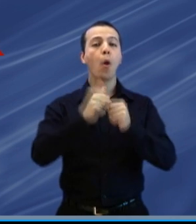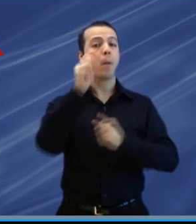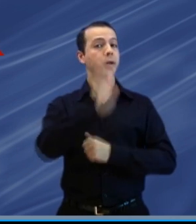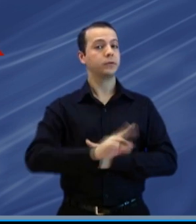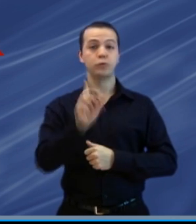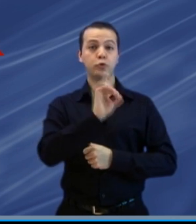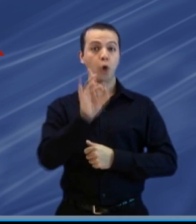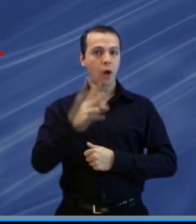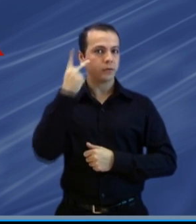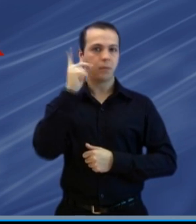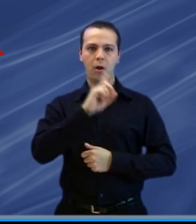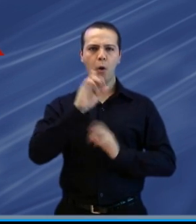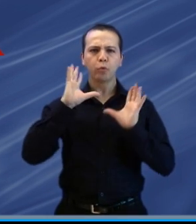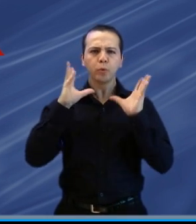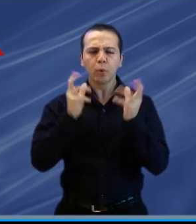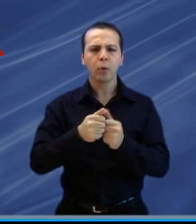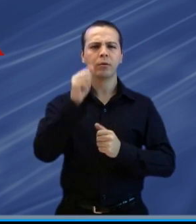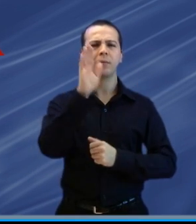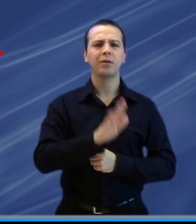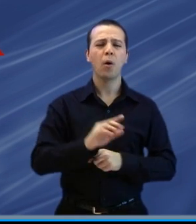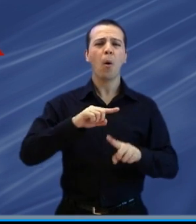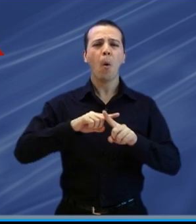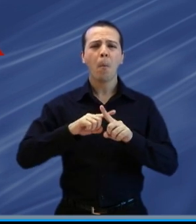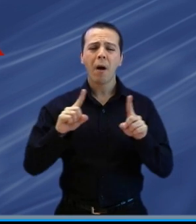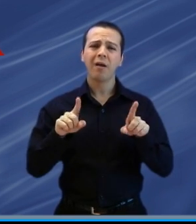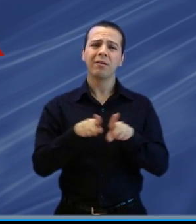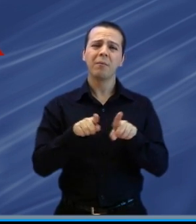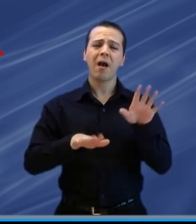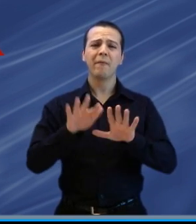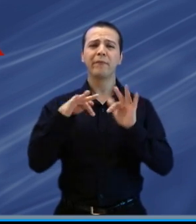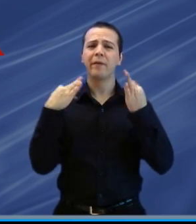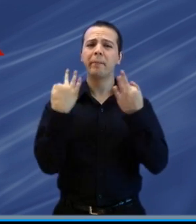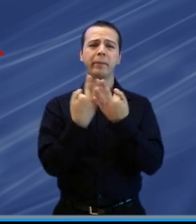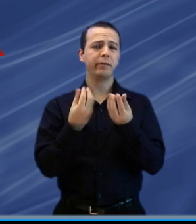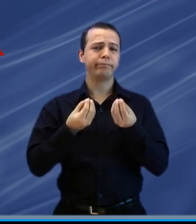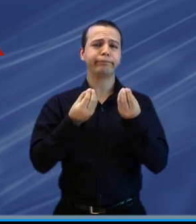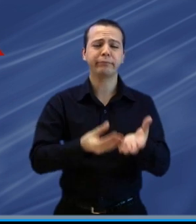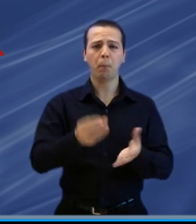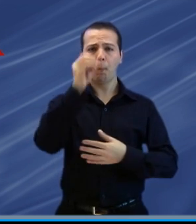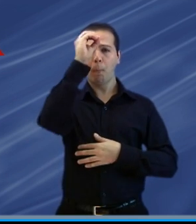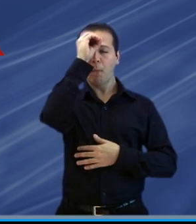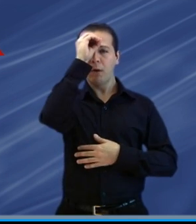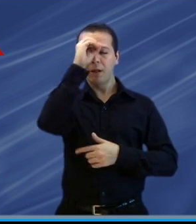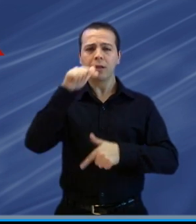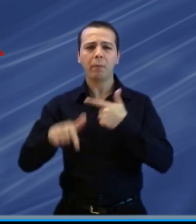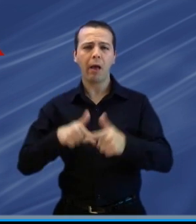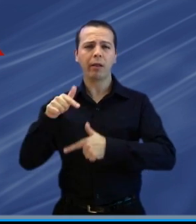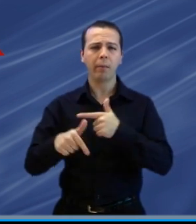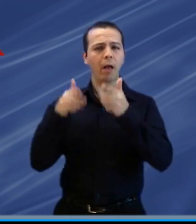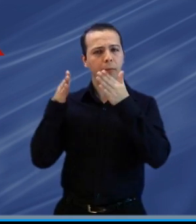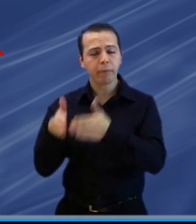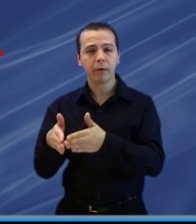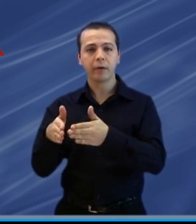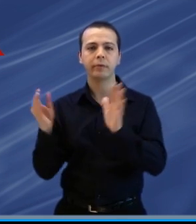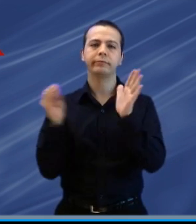Paulo. E também por ignorância das próprias famílias em trabalharem para a